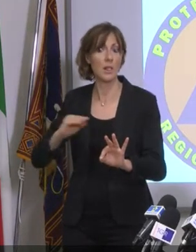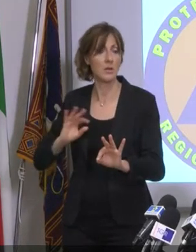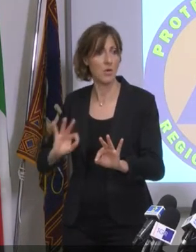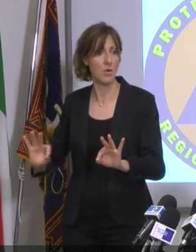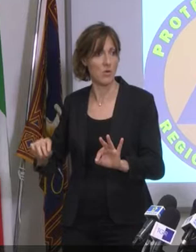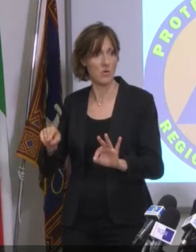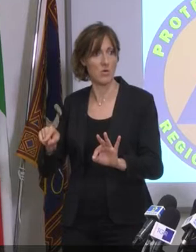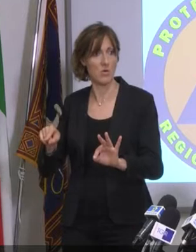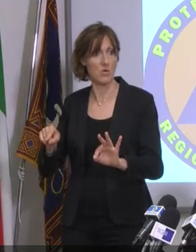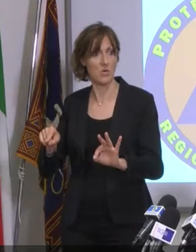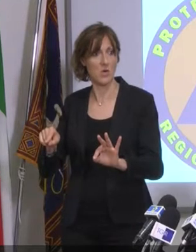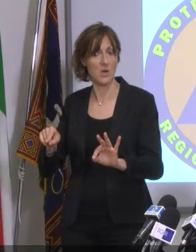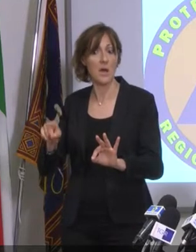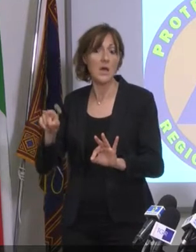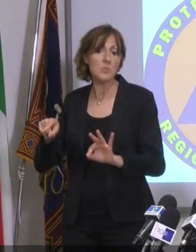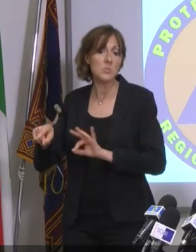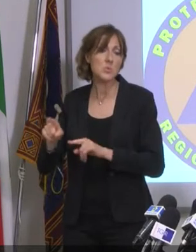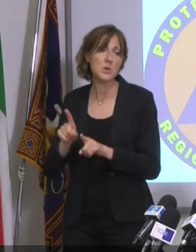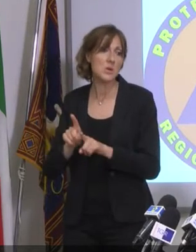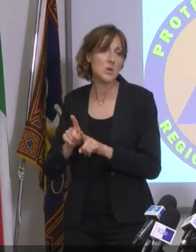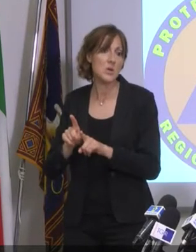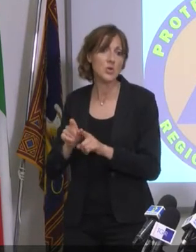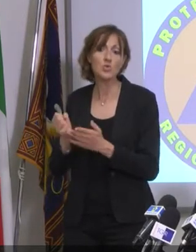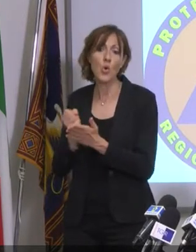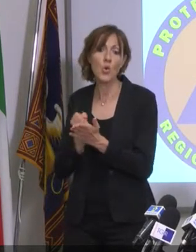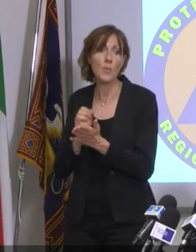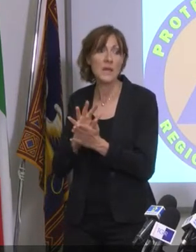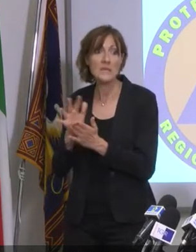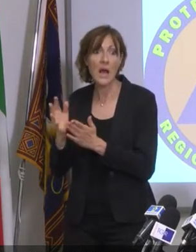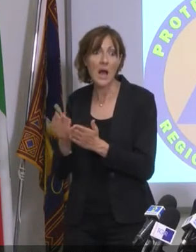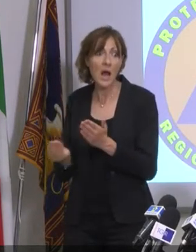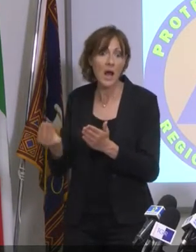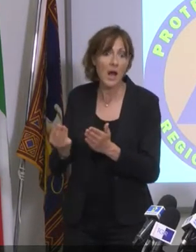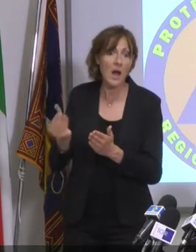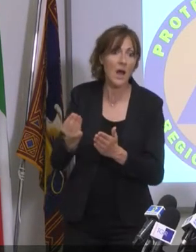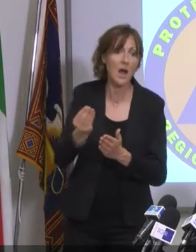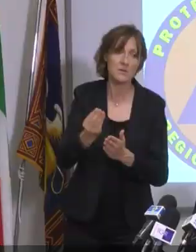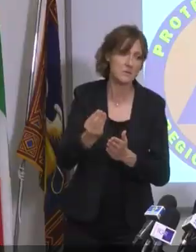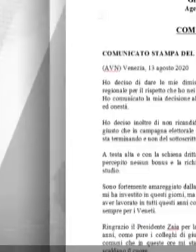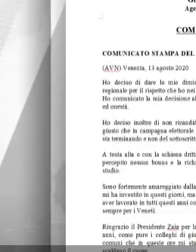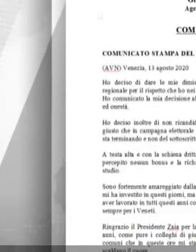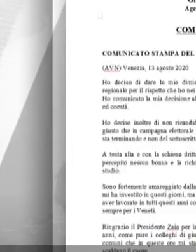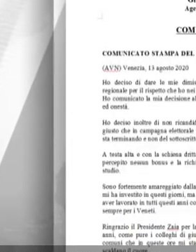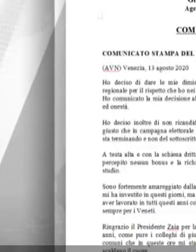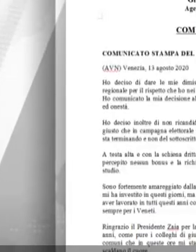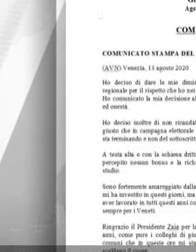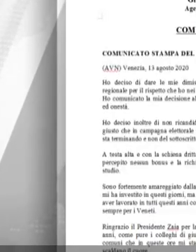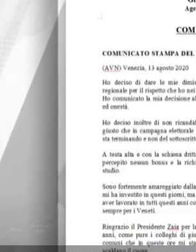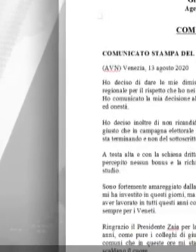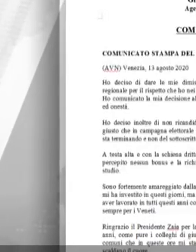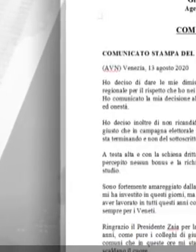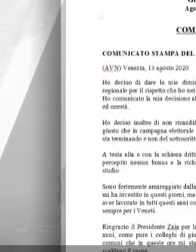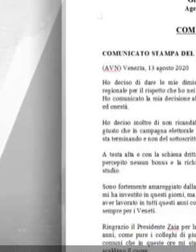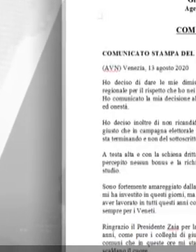e non ha neanche presentato ulteriori documentazioni per avere il bonus forcolin ha peraltro